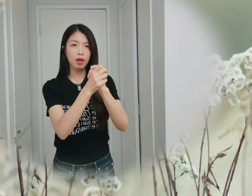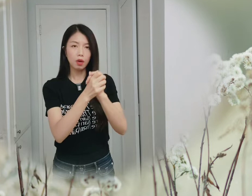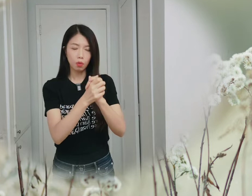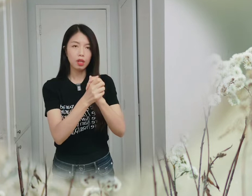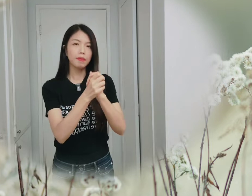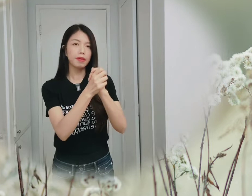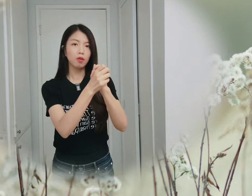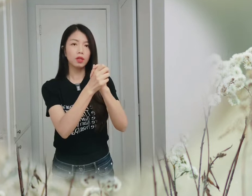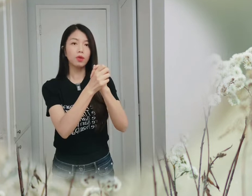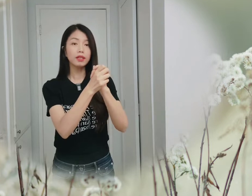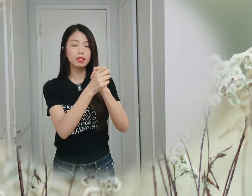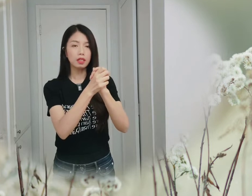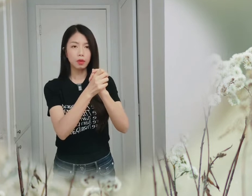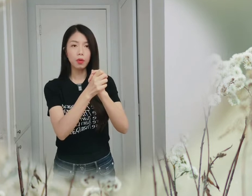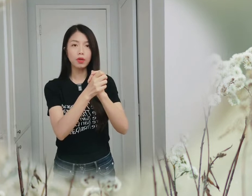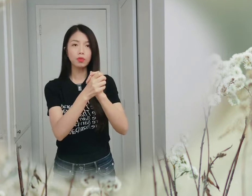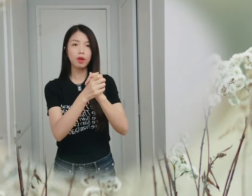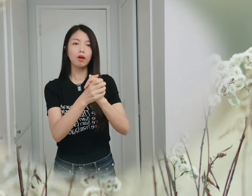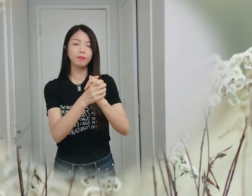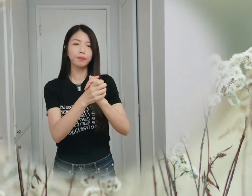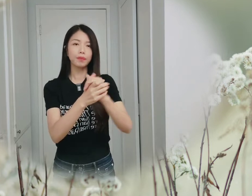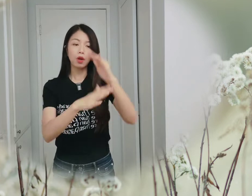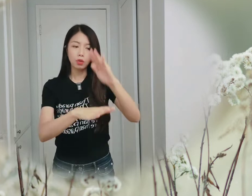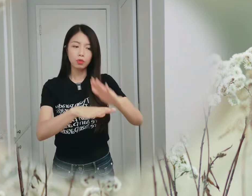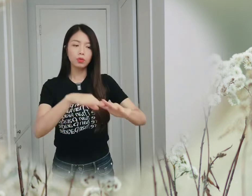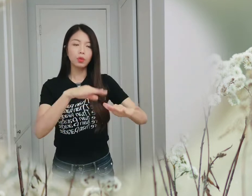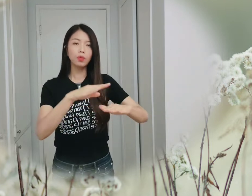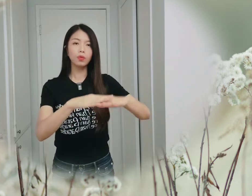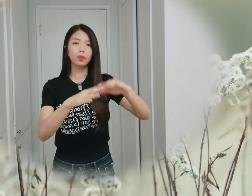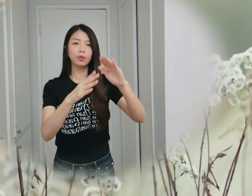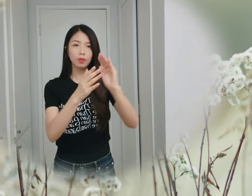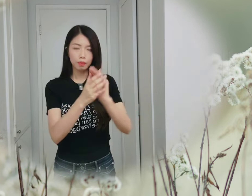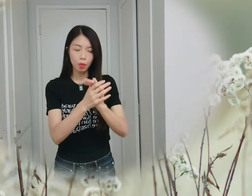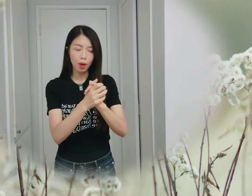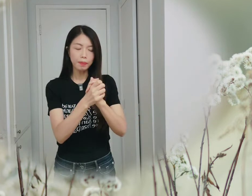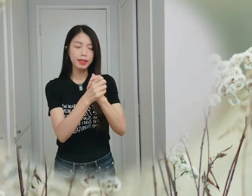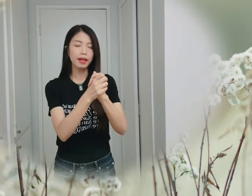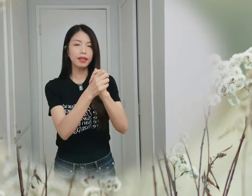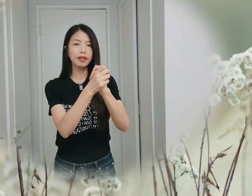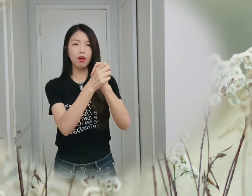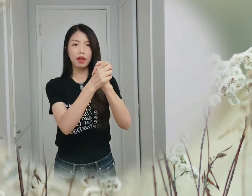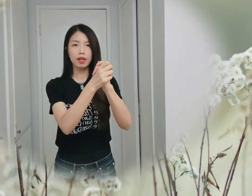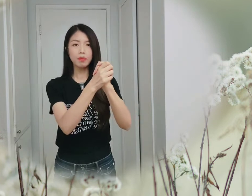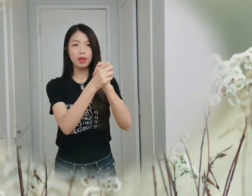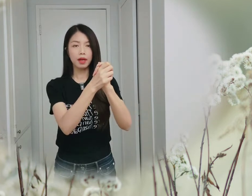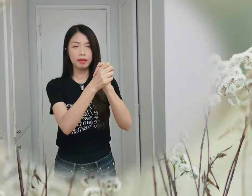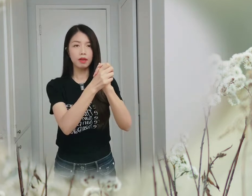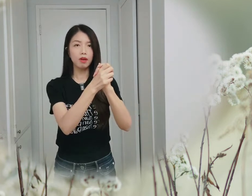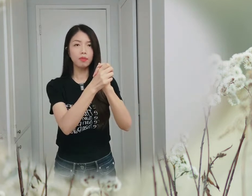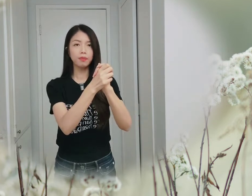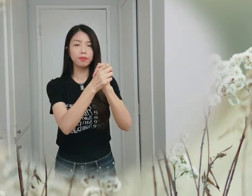이렇게 올리면서 기도를 하듯이 이렇게 표현해 줬고요. 두 손 모아 비나니 여기까지 한